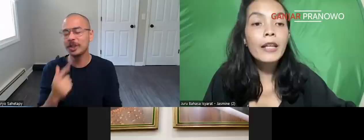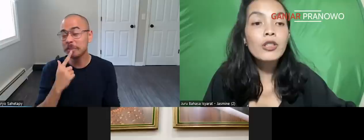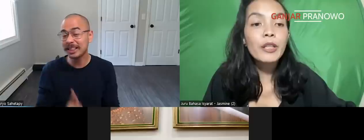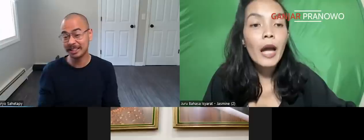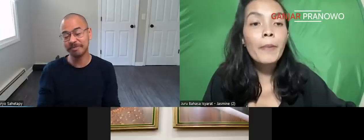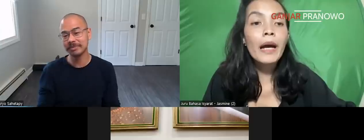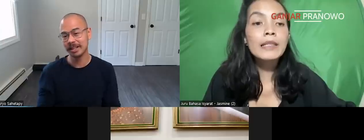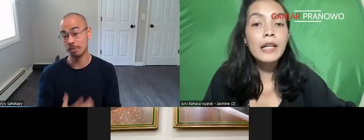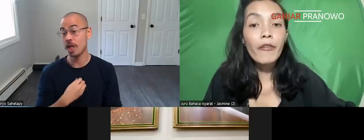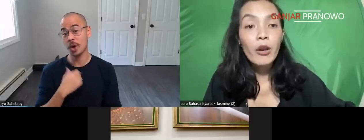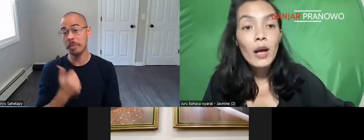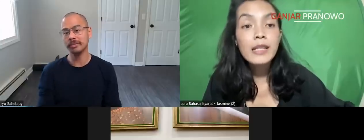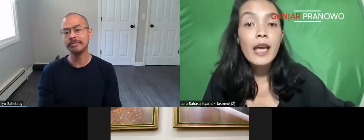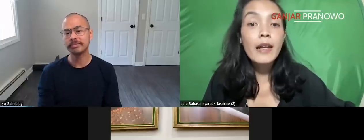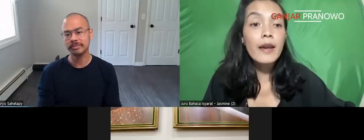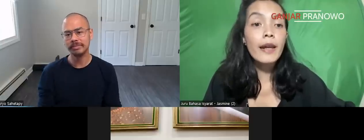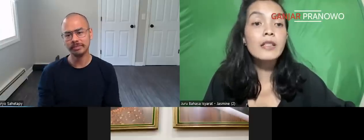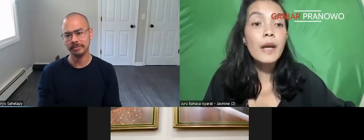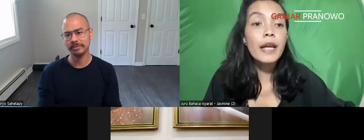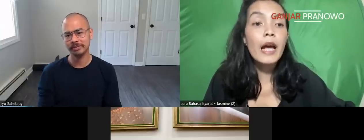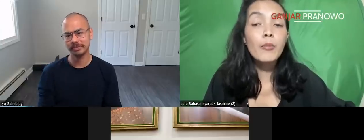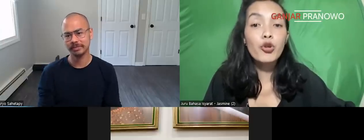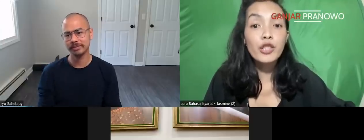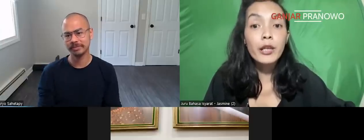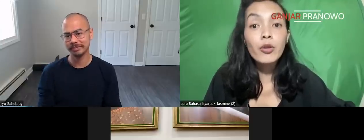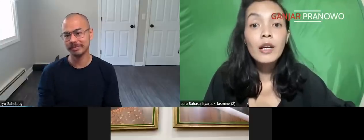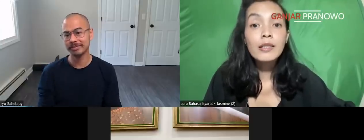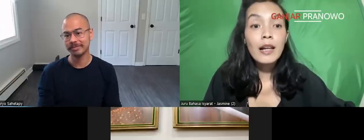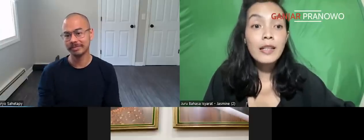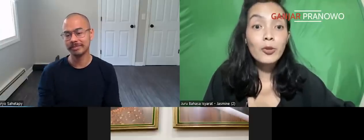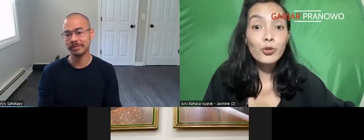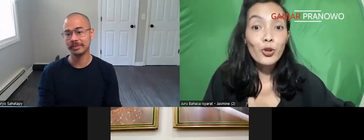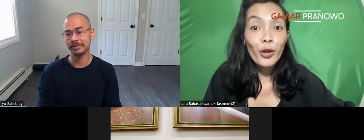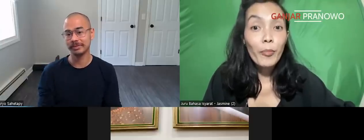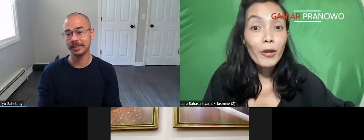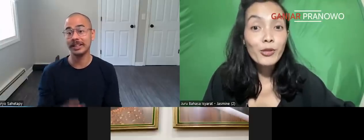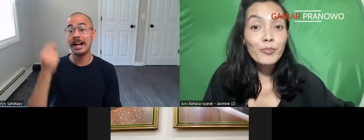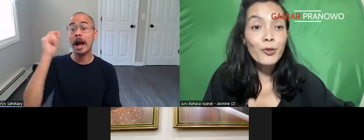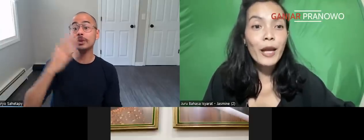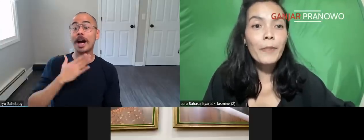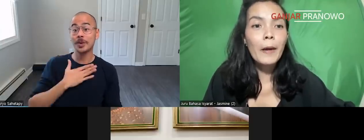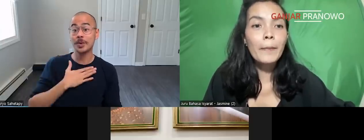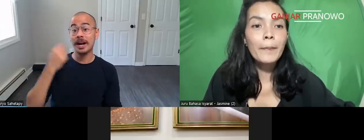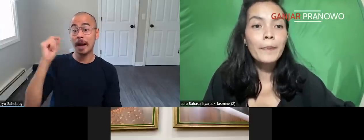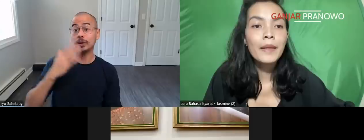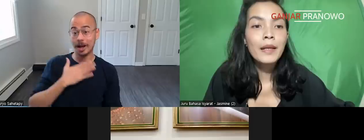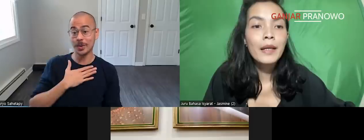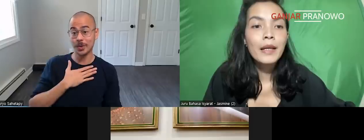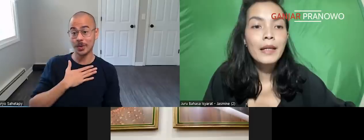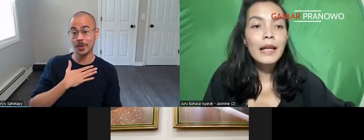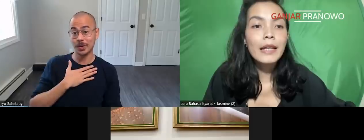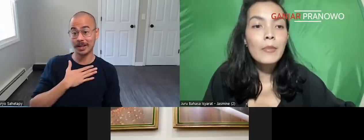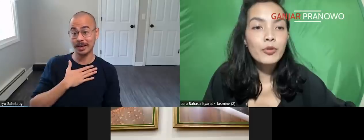yang baik itu seperti apa cara evaluasinya dan lain-lain sebagainya nah menurut saya tuh salah satu contoh yang bagus sebetulnya Pak